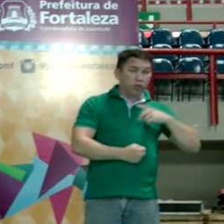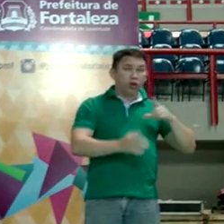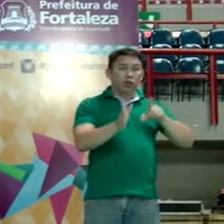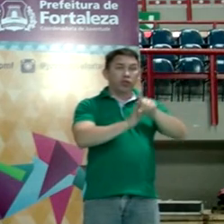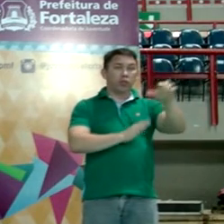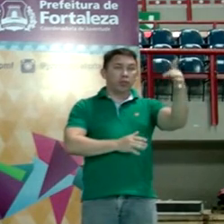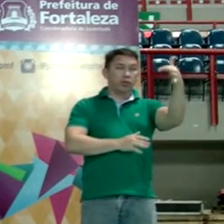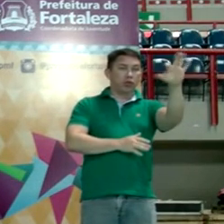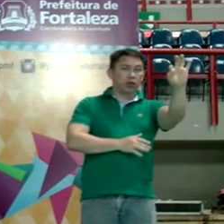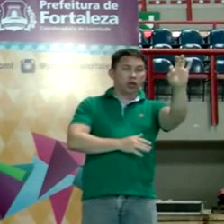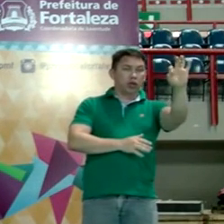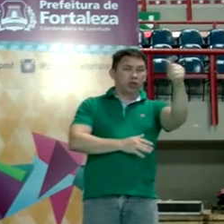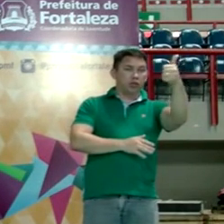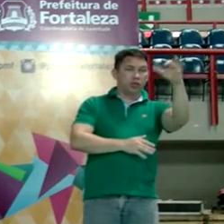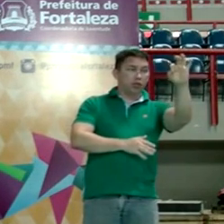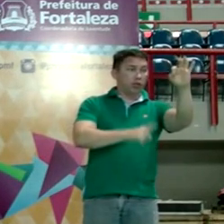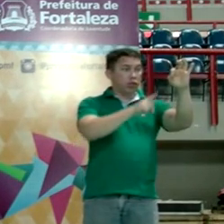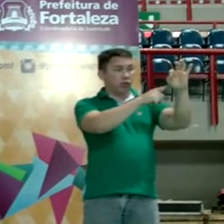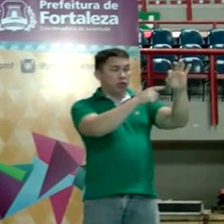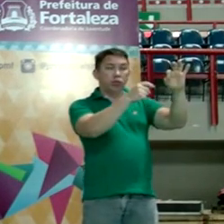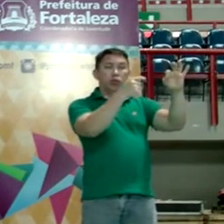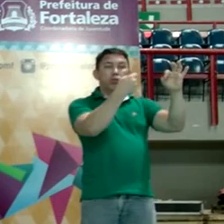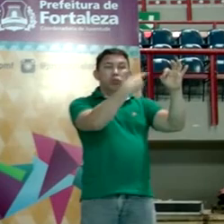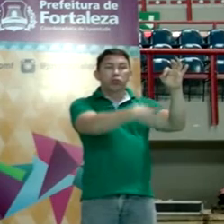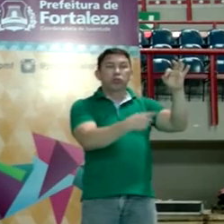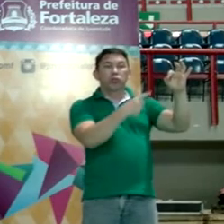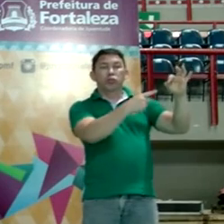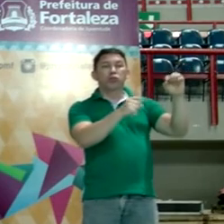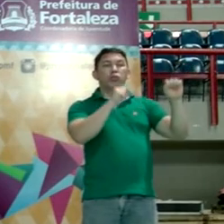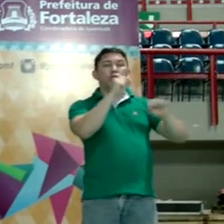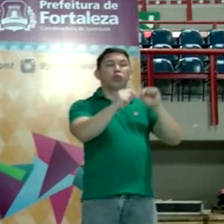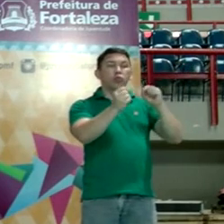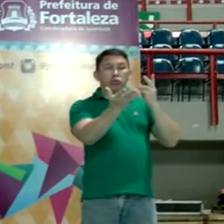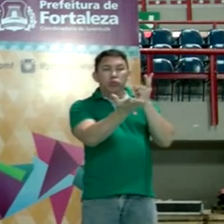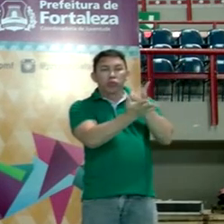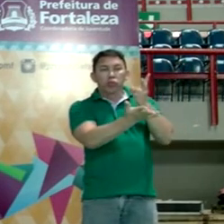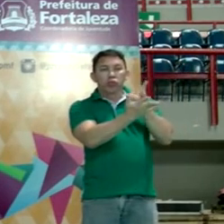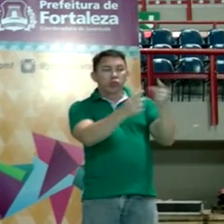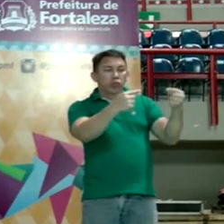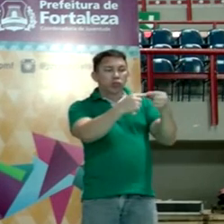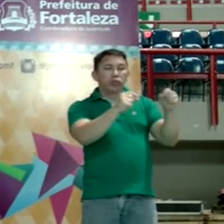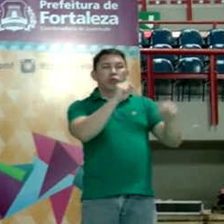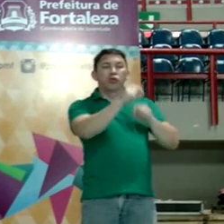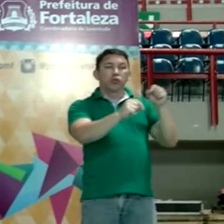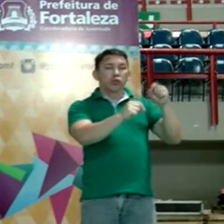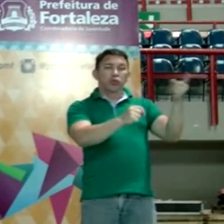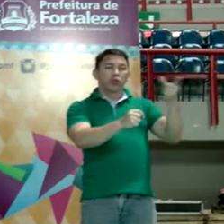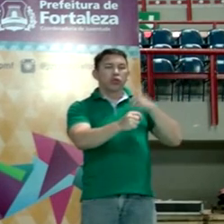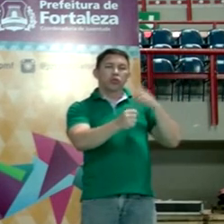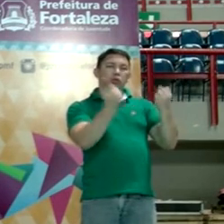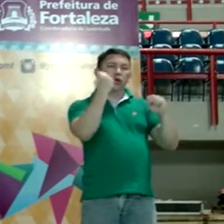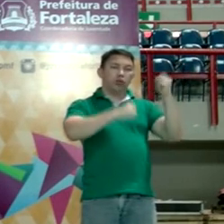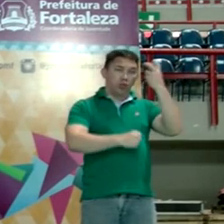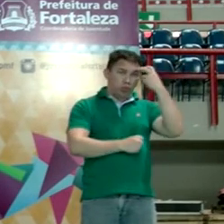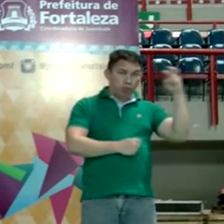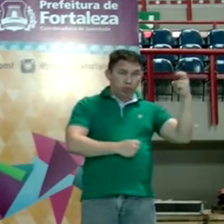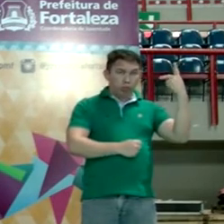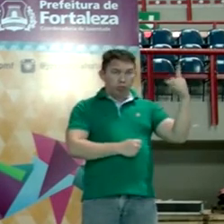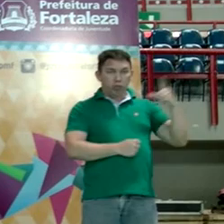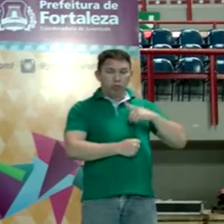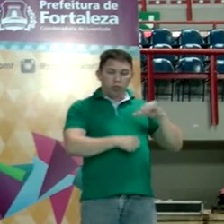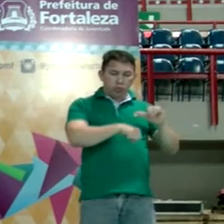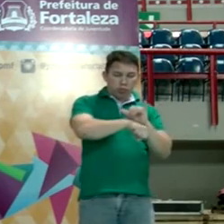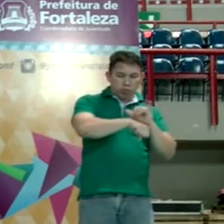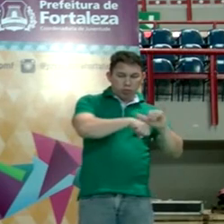10ª questão. Porque a 10ª questão, a gente vai continuar falando sobre a indústria cultural, tá?